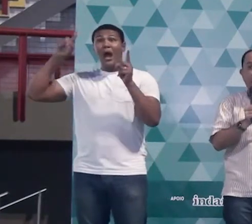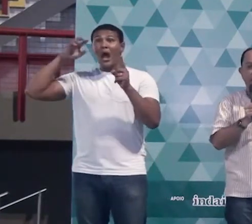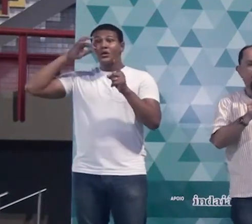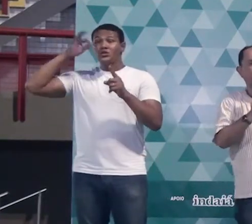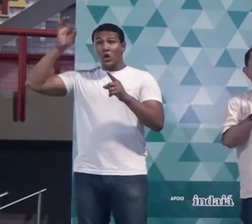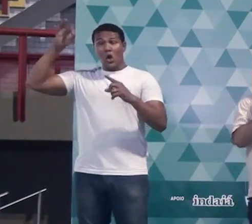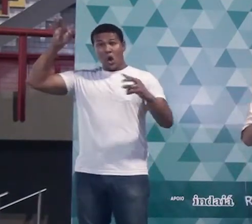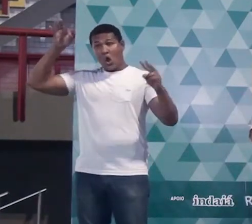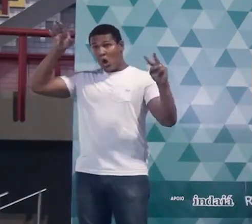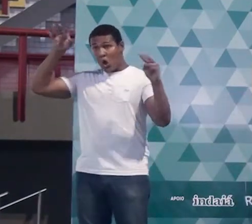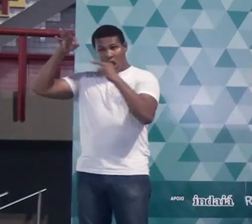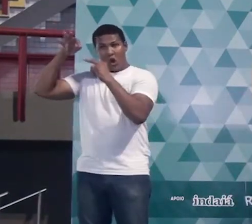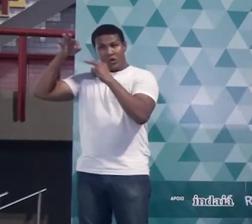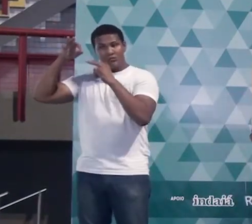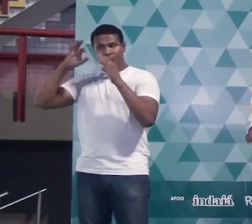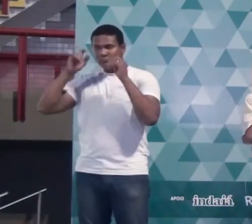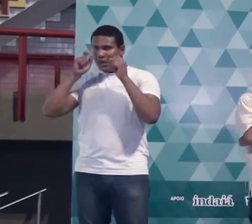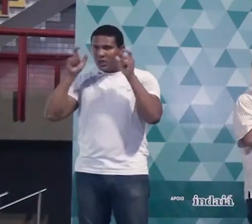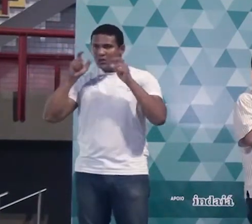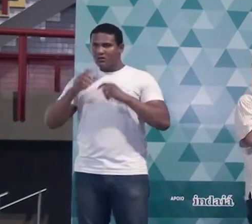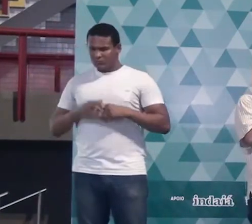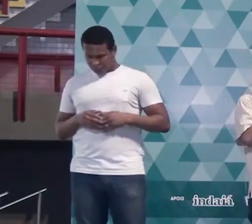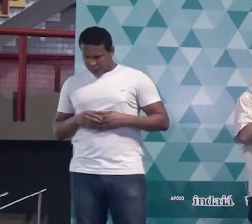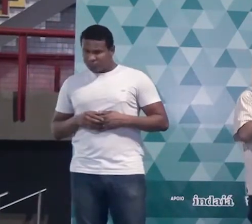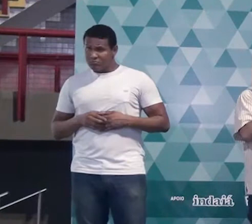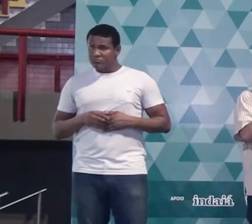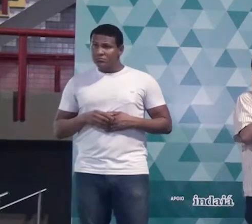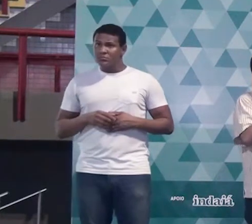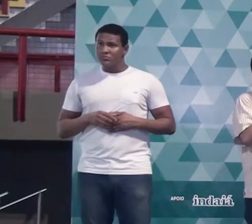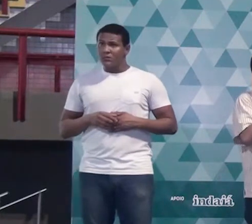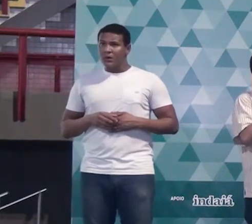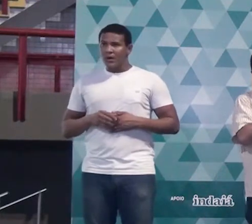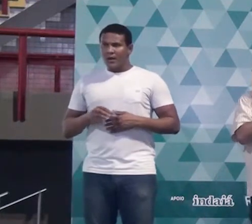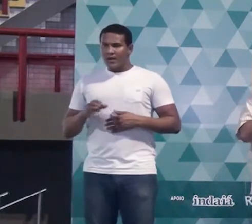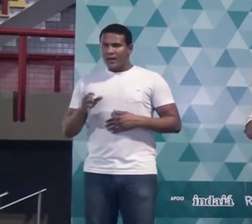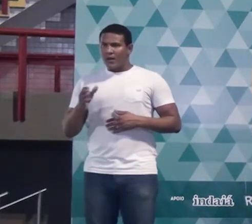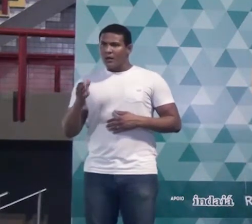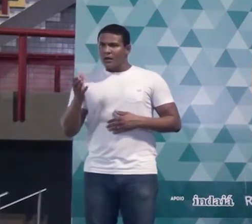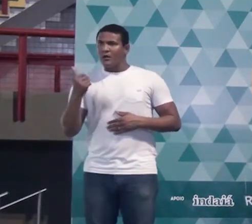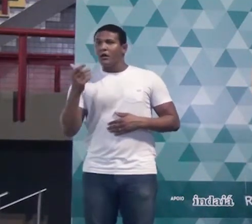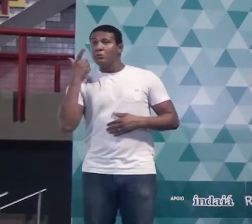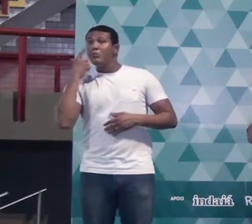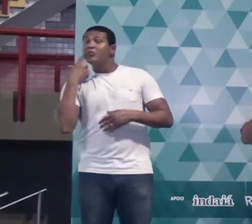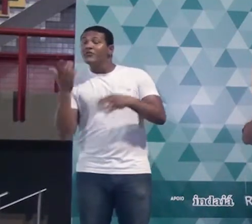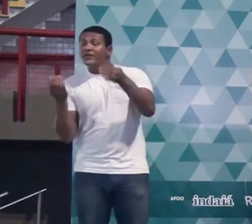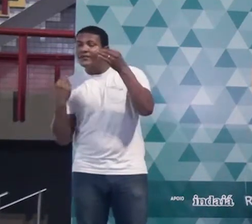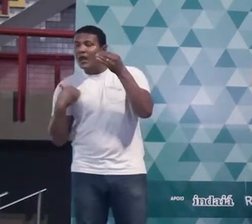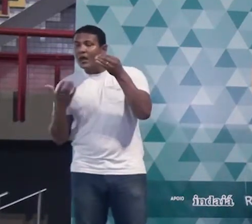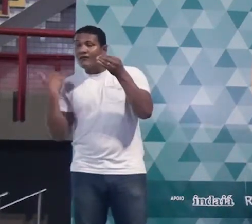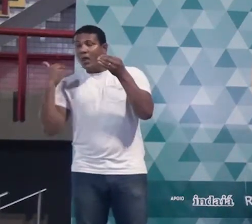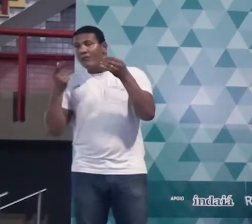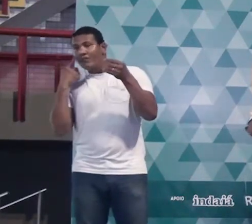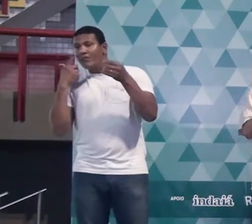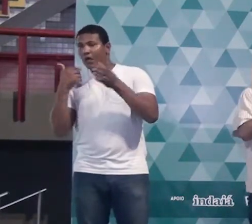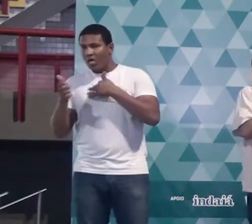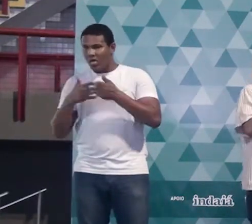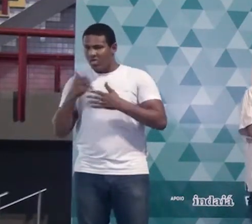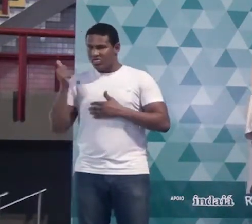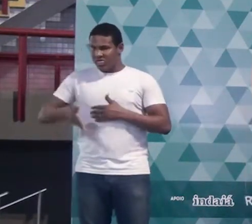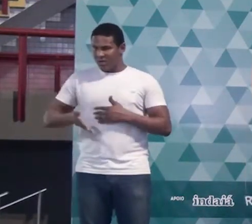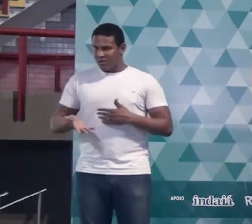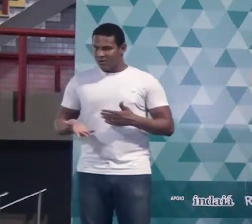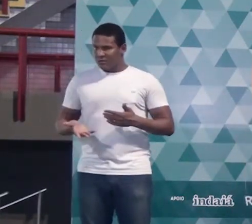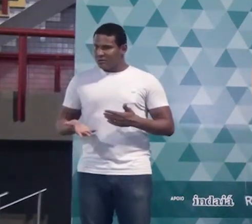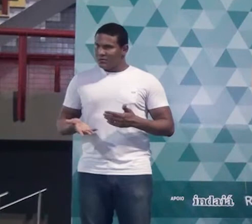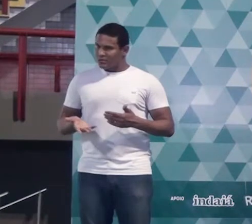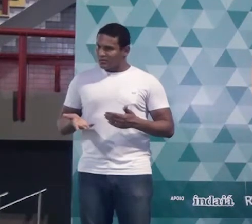o contrato. Aí você vai pedir para ver o contrato. Vai pedir como? Ei, deixa eu ver aí, vai lá. Não, nessa hora não